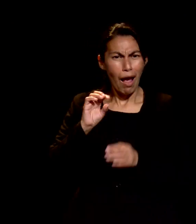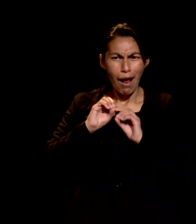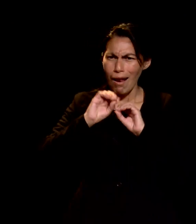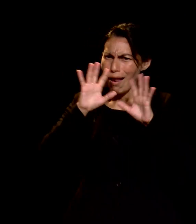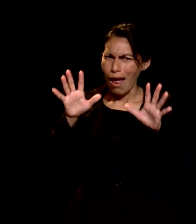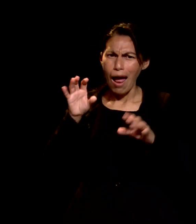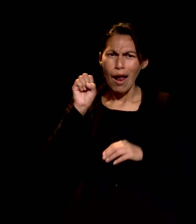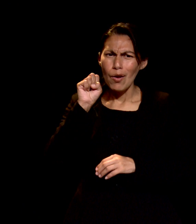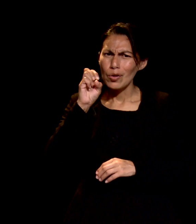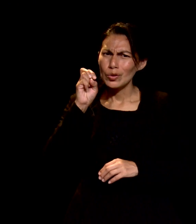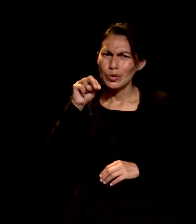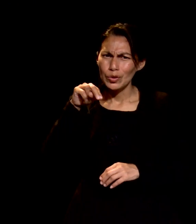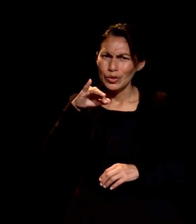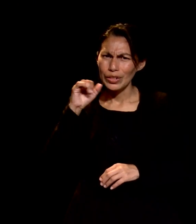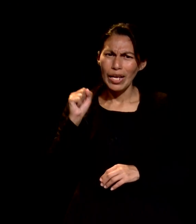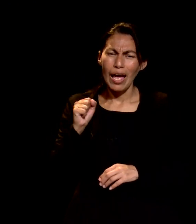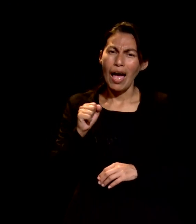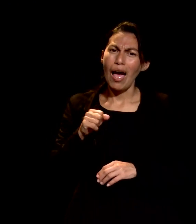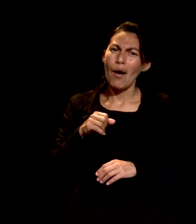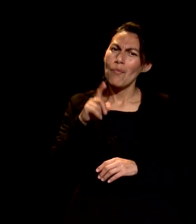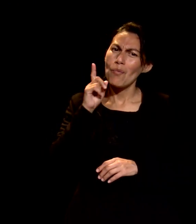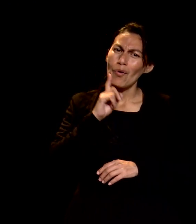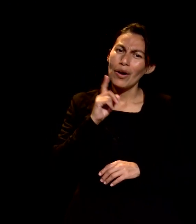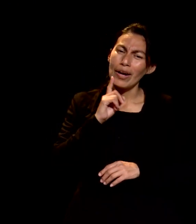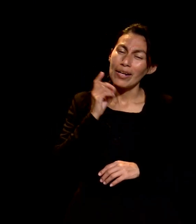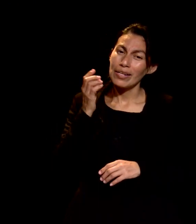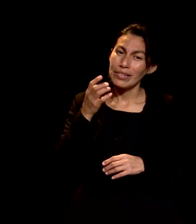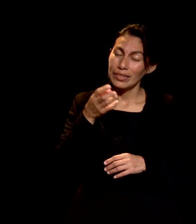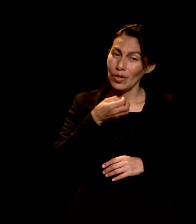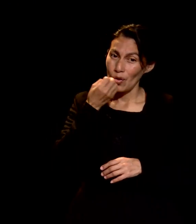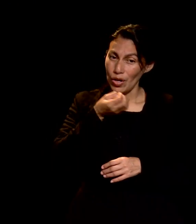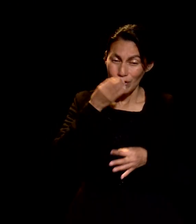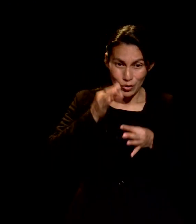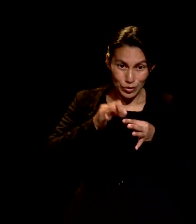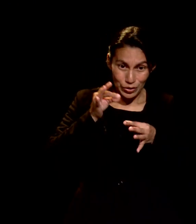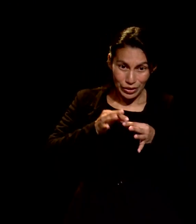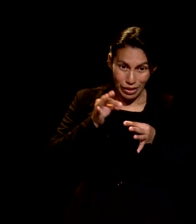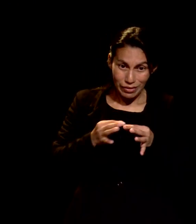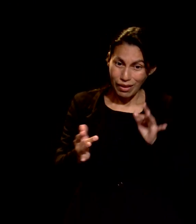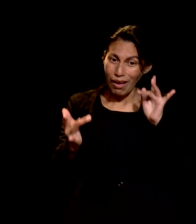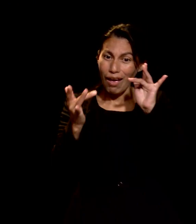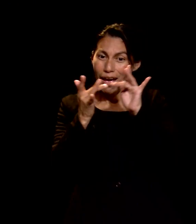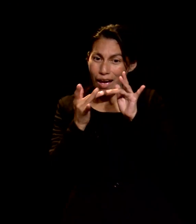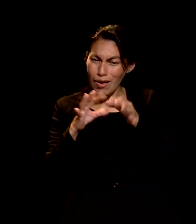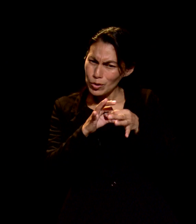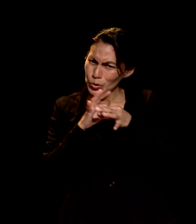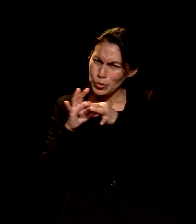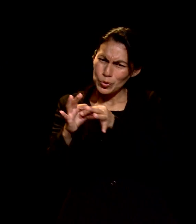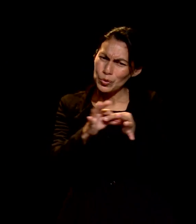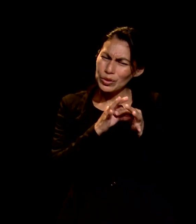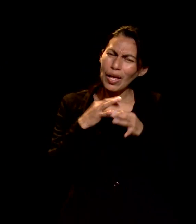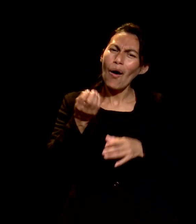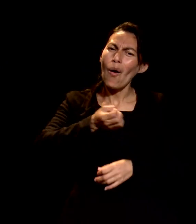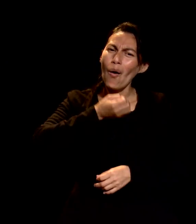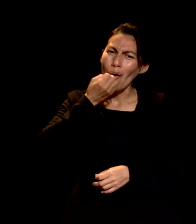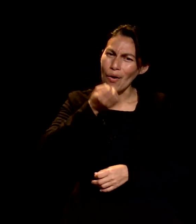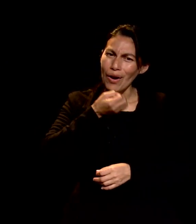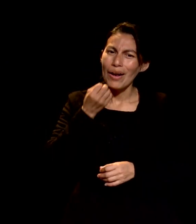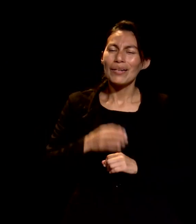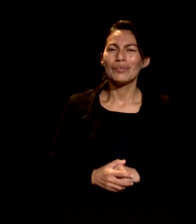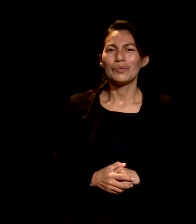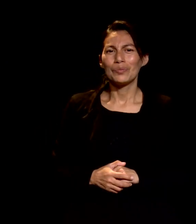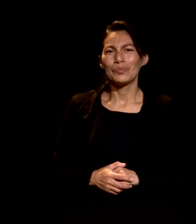ponerte en contacto con las guerreras de la oración Para que juntos puedan unirse con nosotros